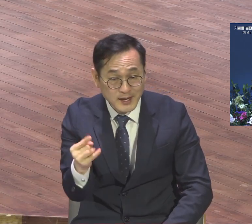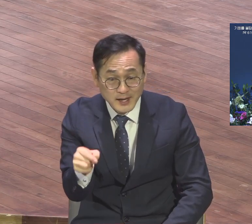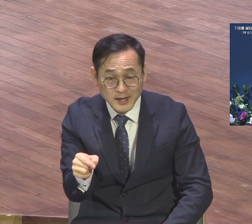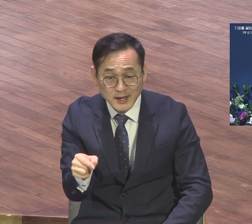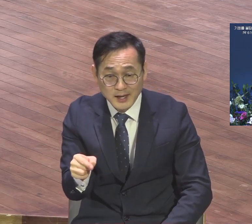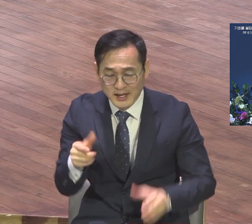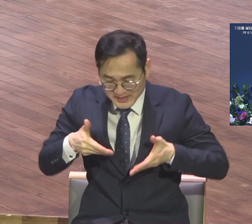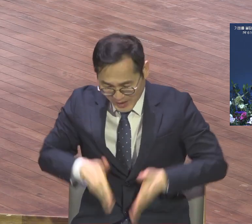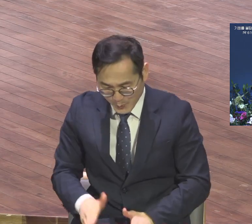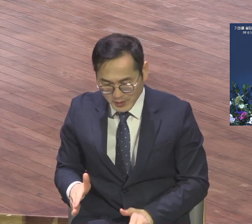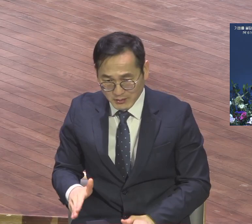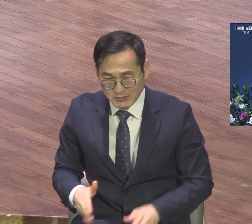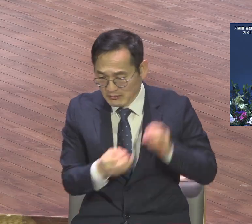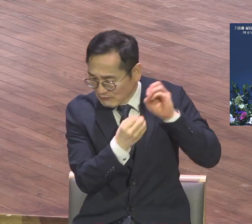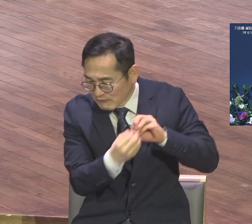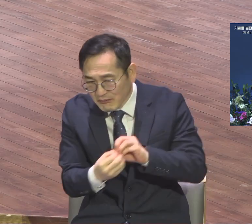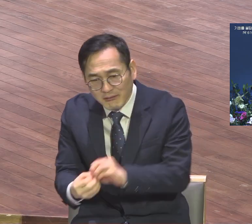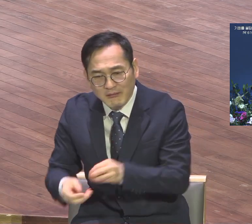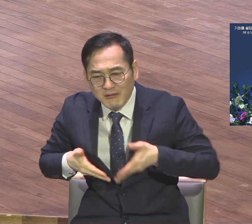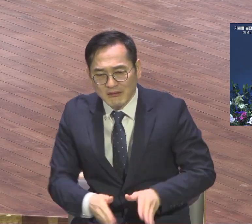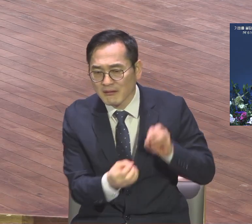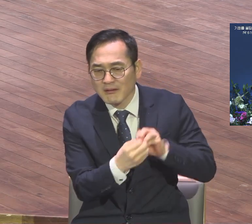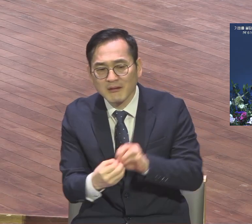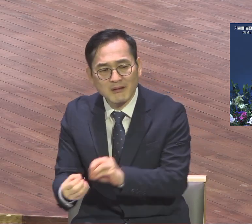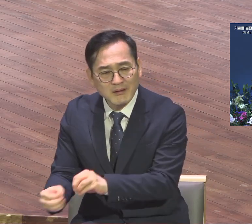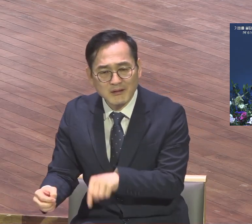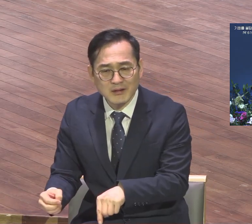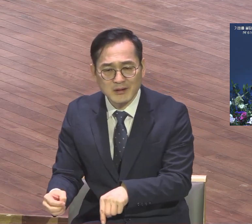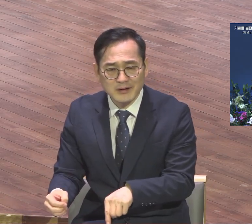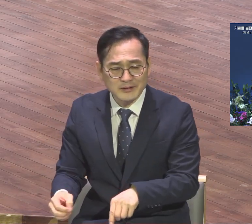아니에요. 자범죄는 누구나 다 짓는 죄고, 원죄는